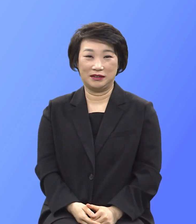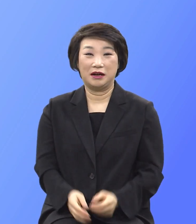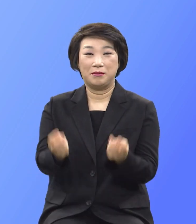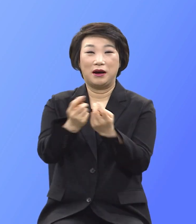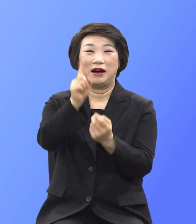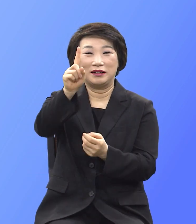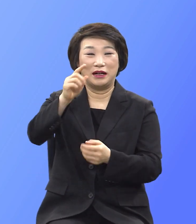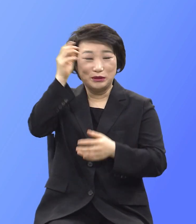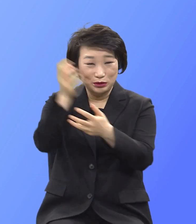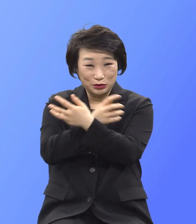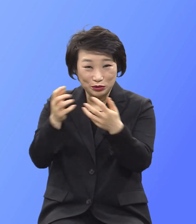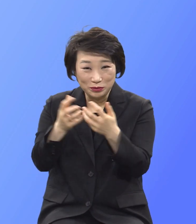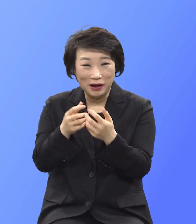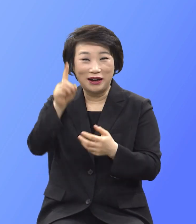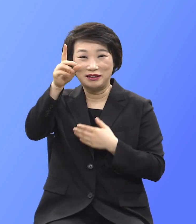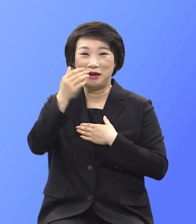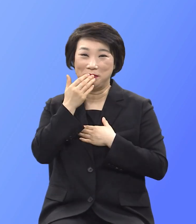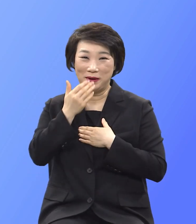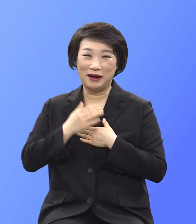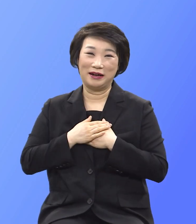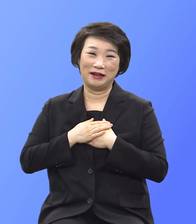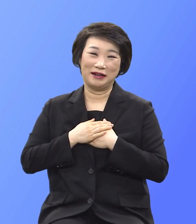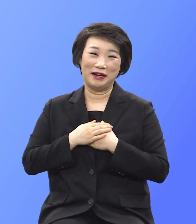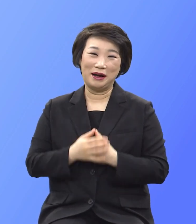방법은 성령 충만밖에 없어.